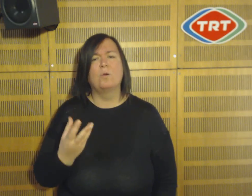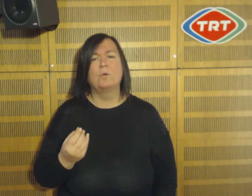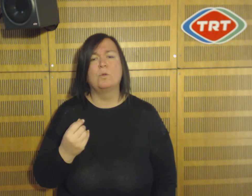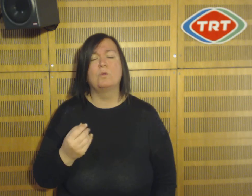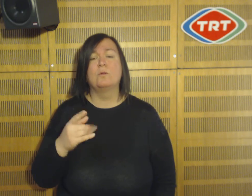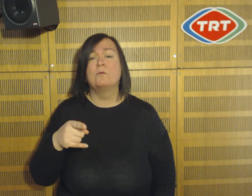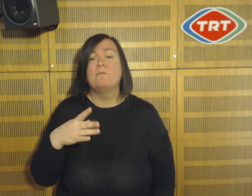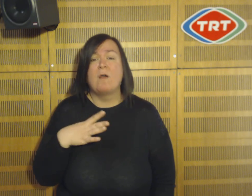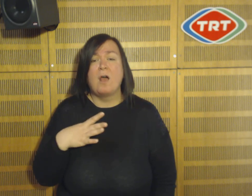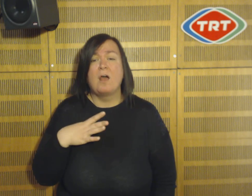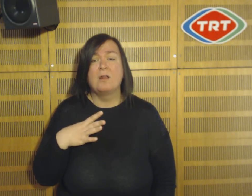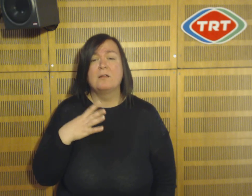var